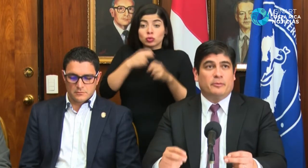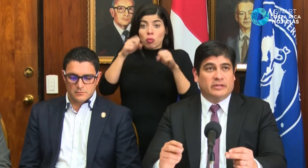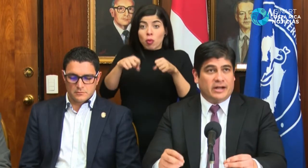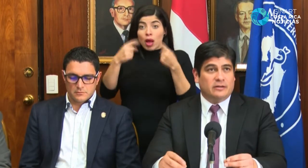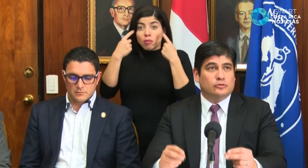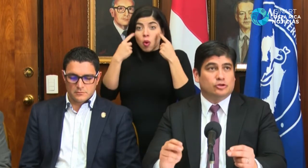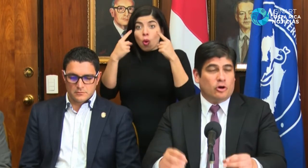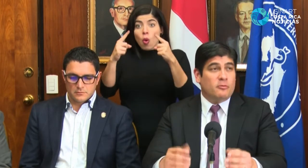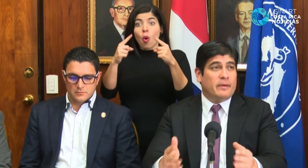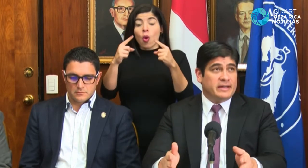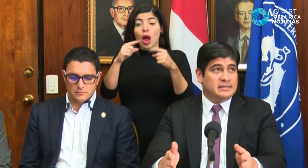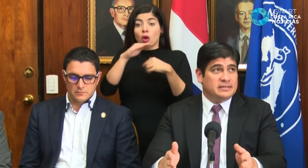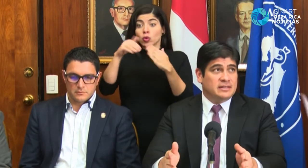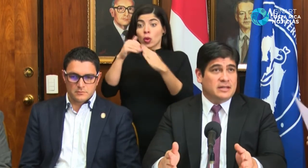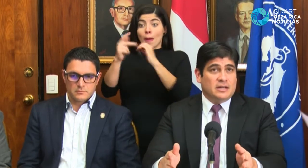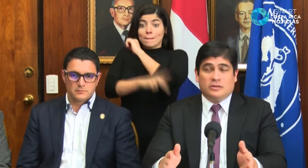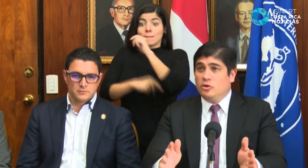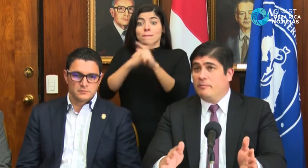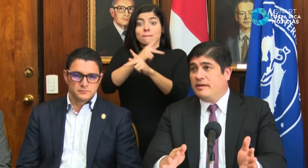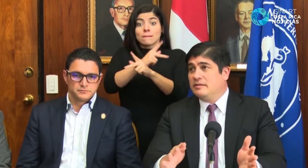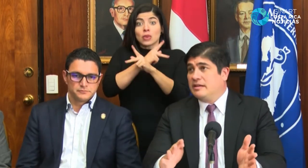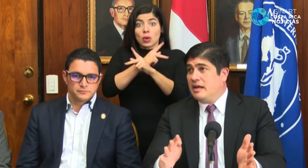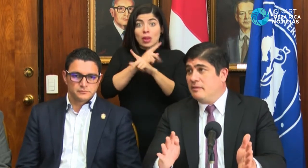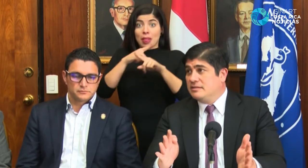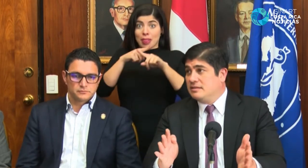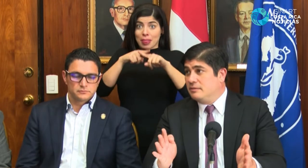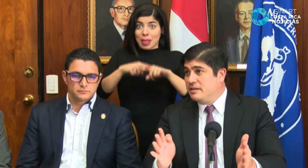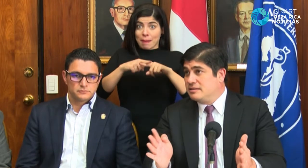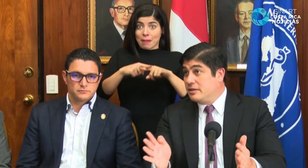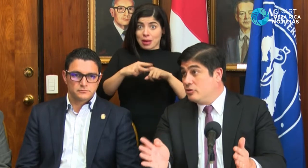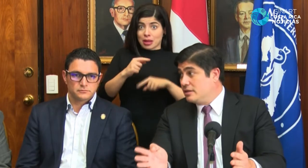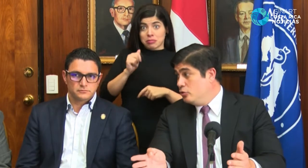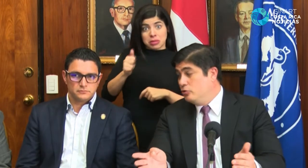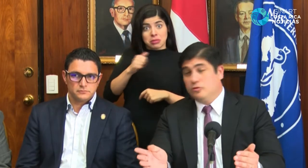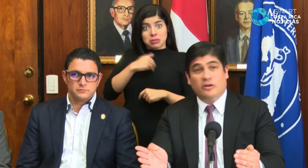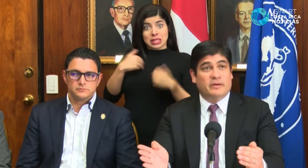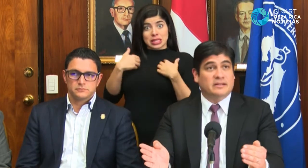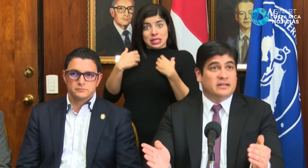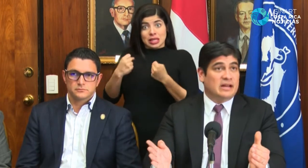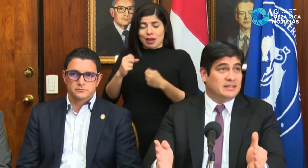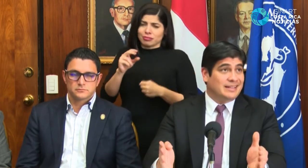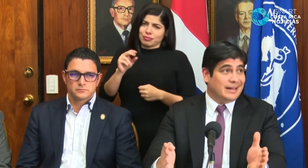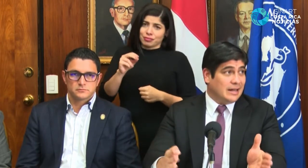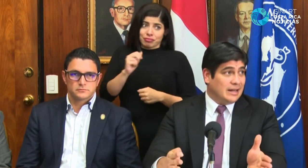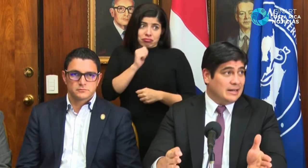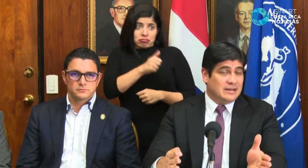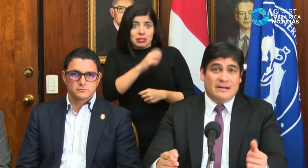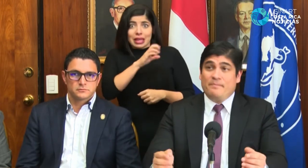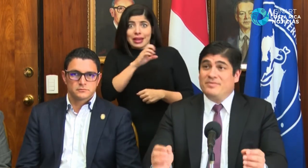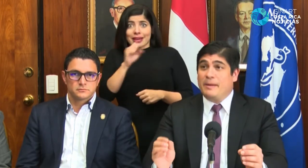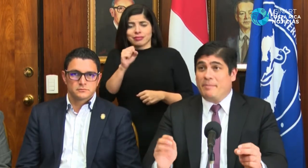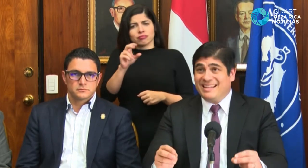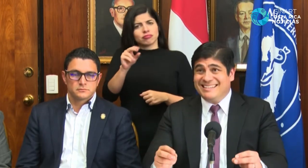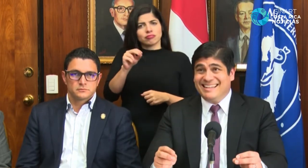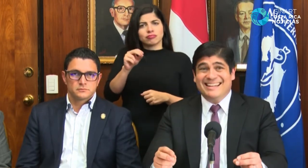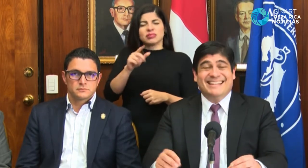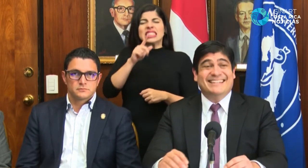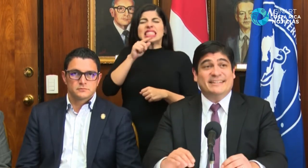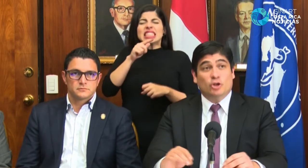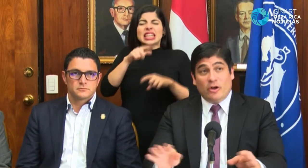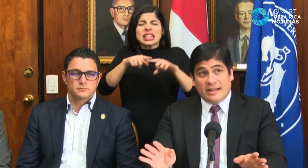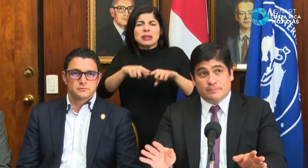objetivo de protegernos como país no depende nada más del Ministerio de Salud, no depende nada más de la Caja,